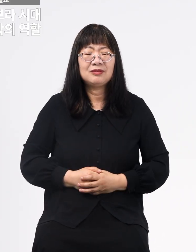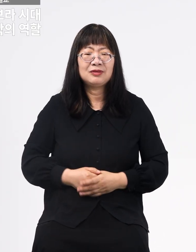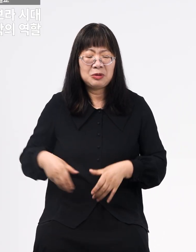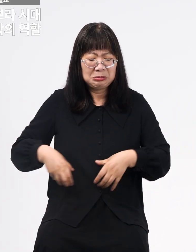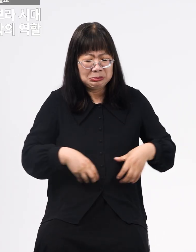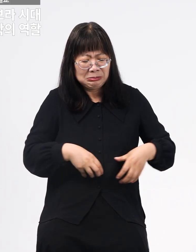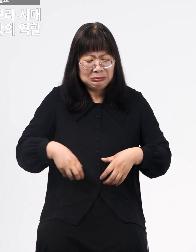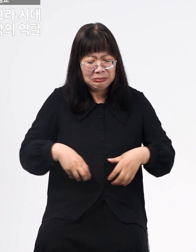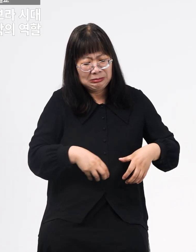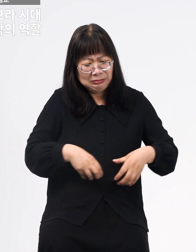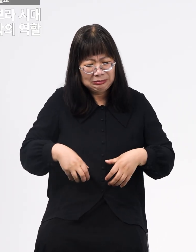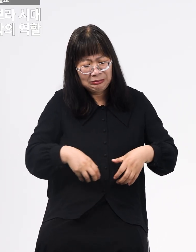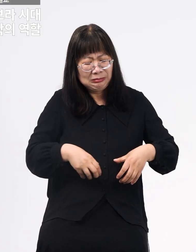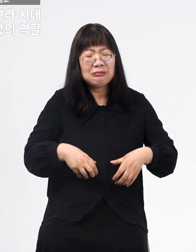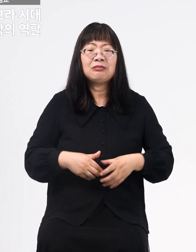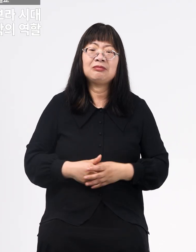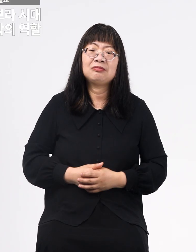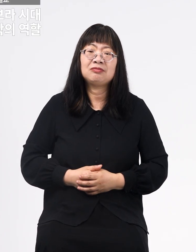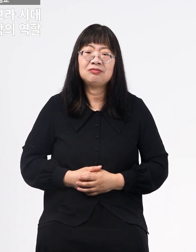주저했어요.